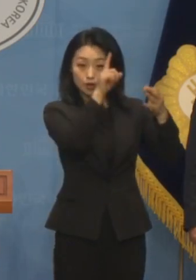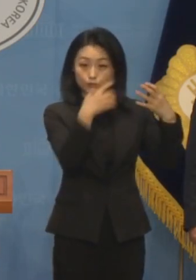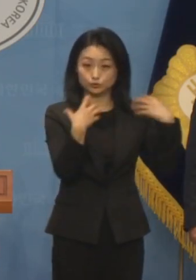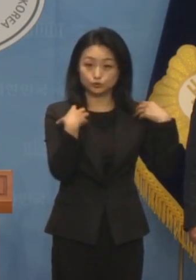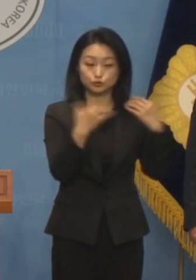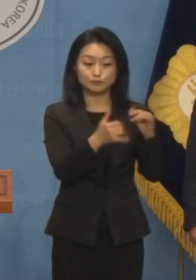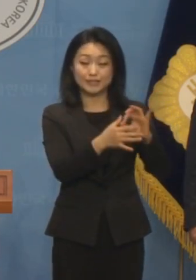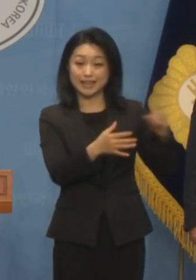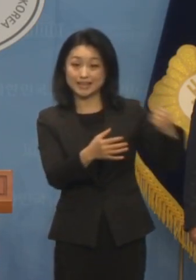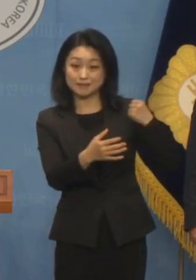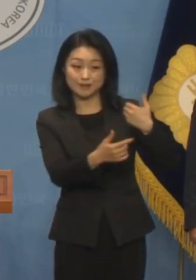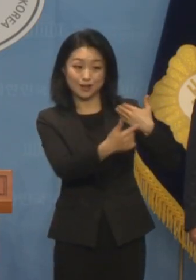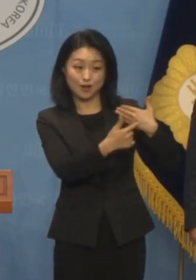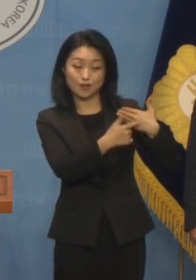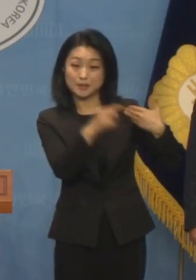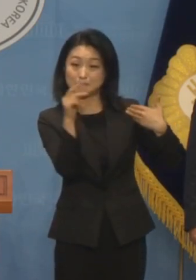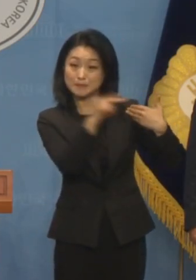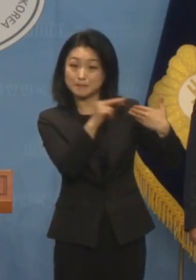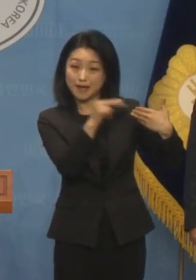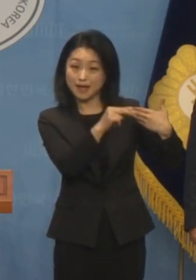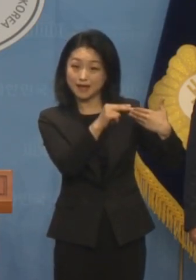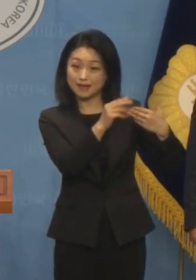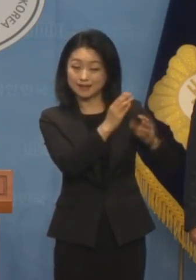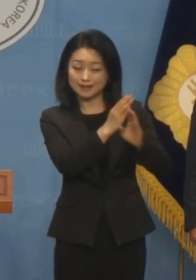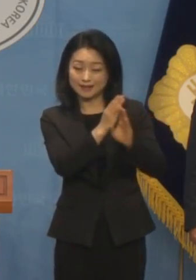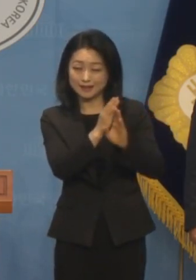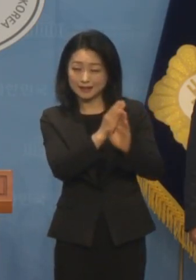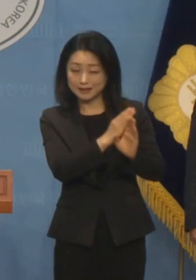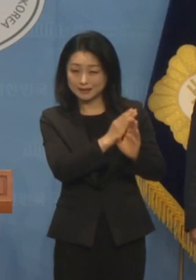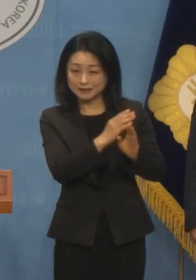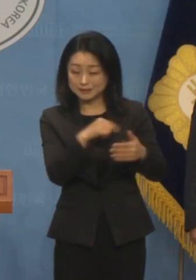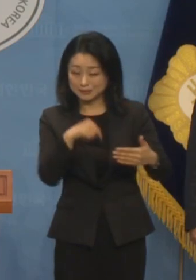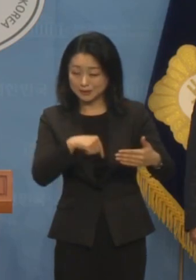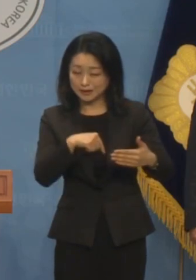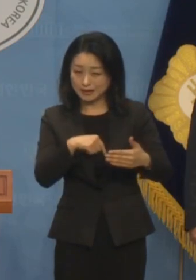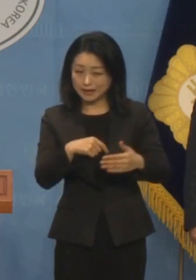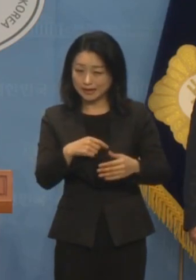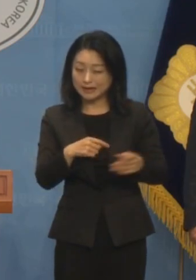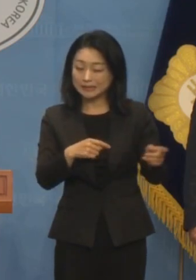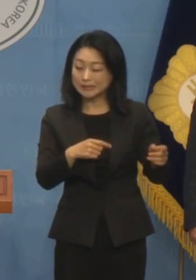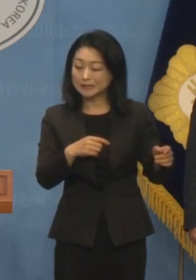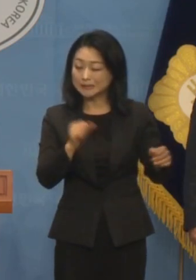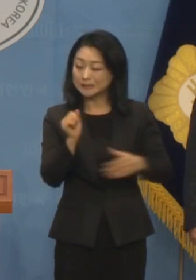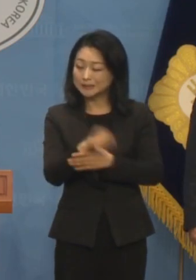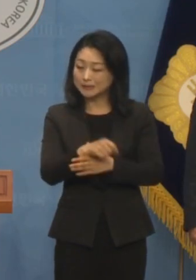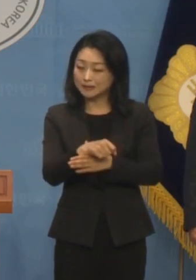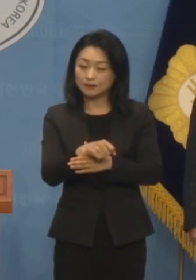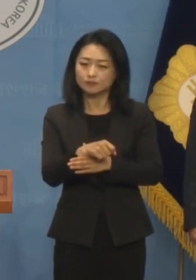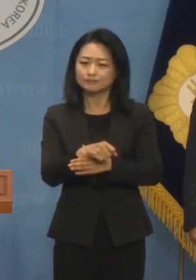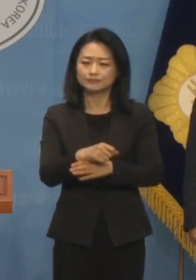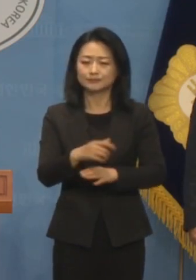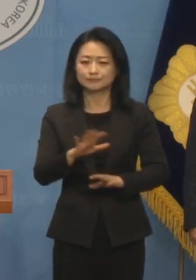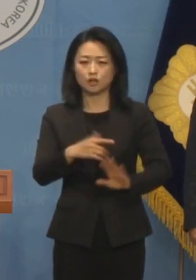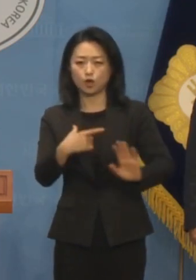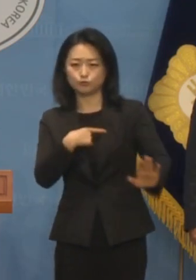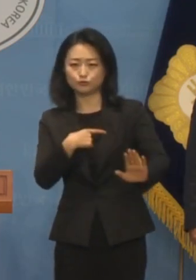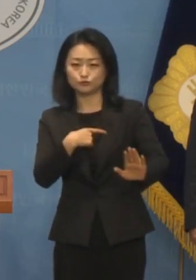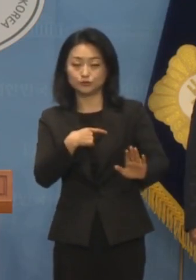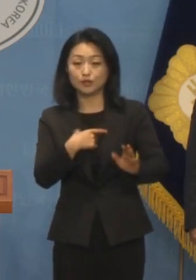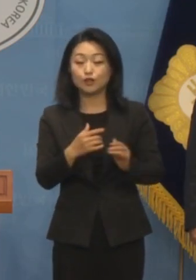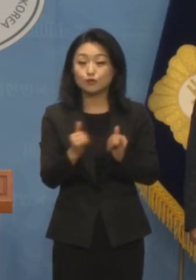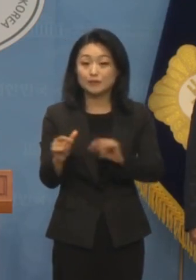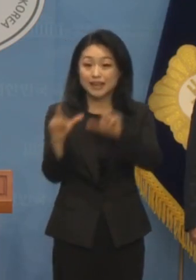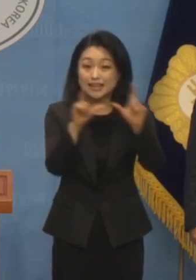국민의힘을 겉으로는 비판하지만 내용으로는 동조하는 정치, 국민의 삶과 미래에 무책임한